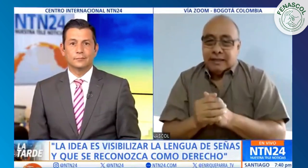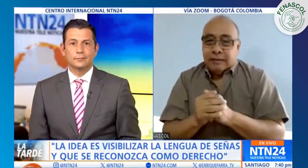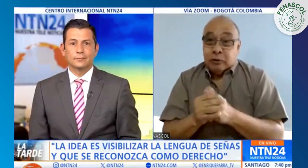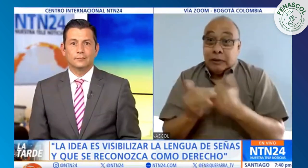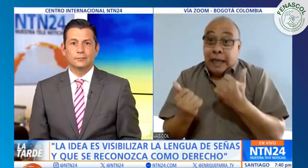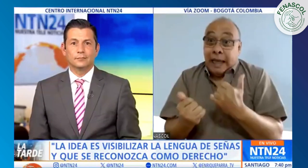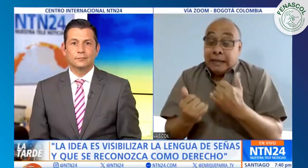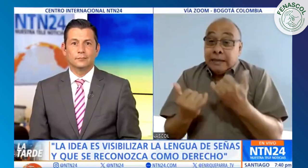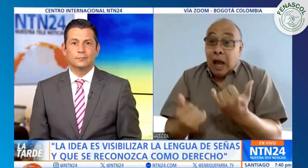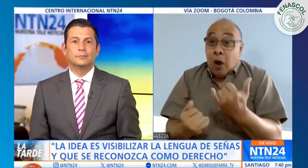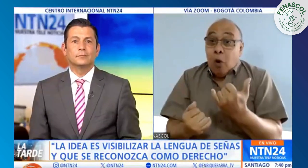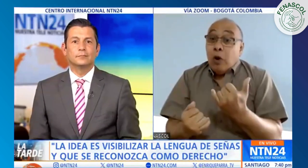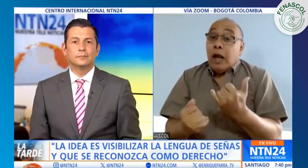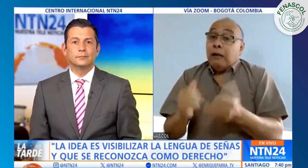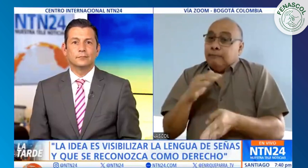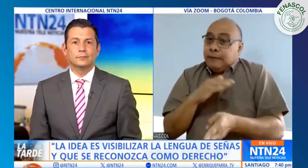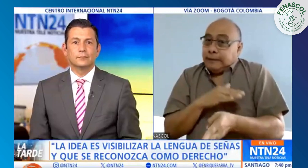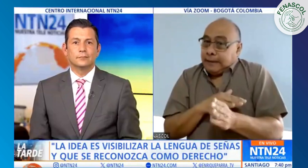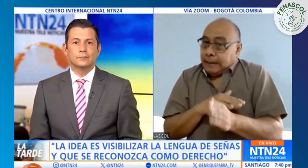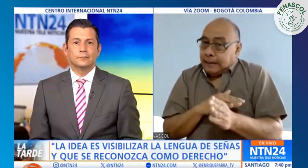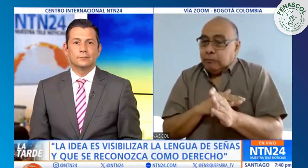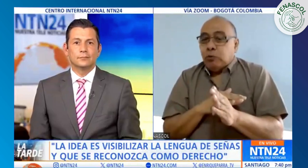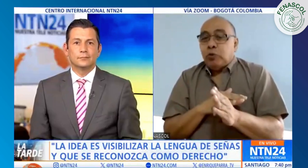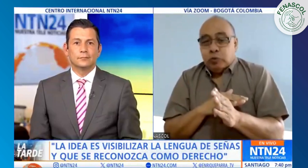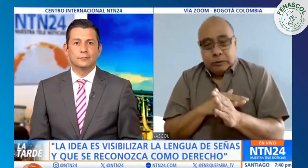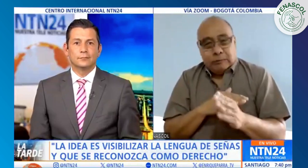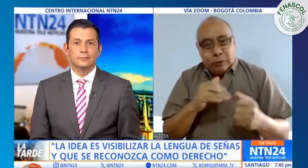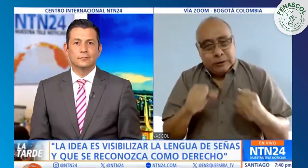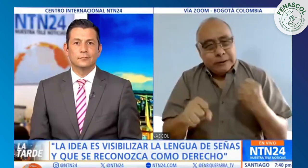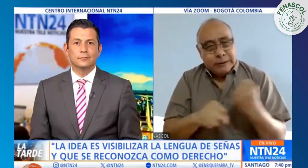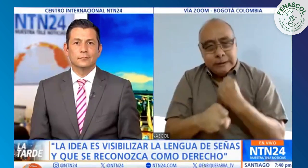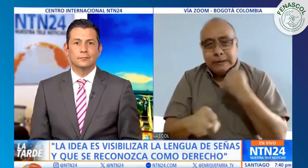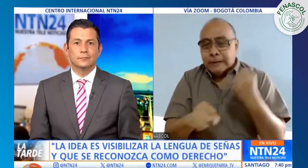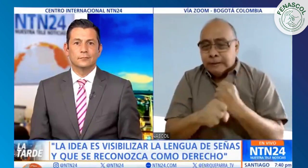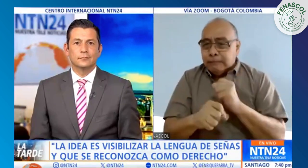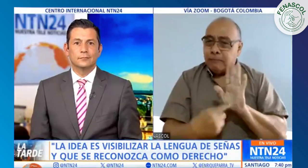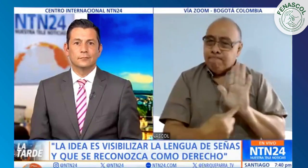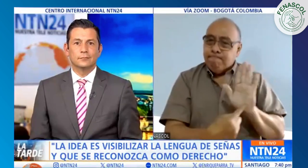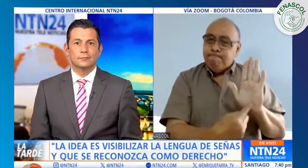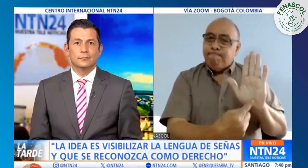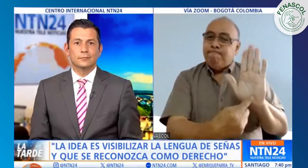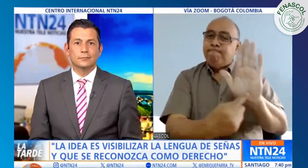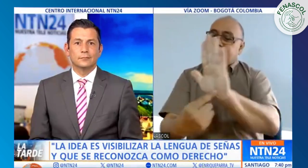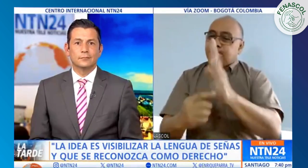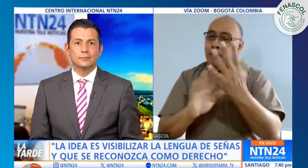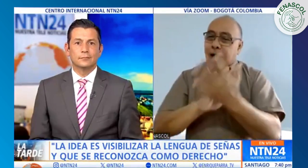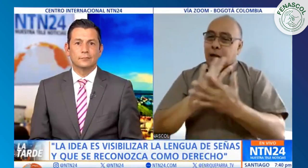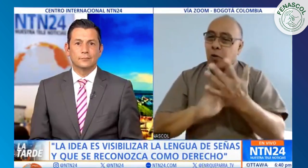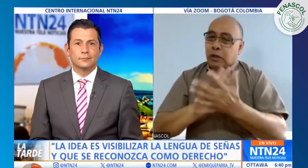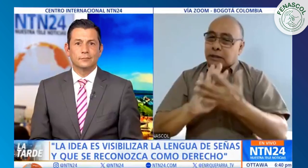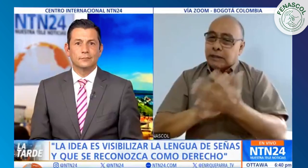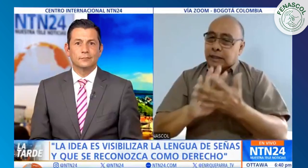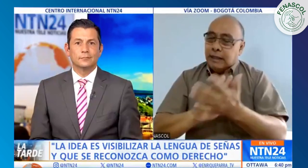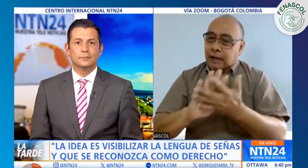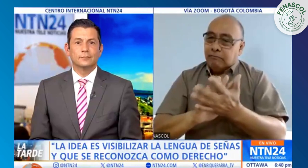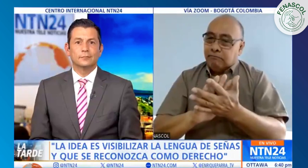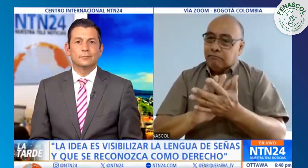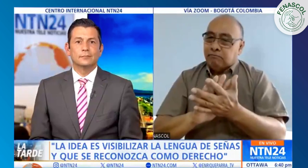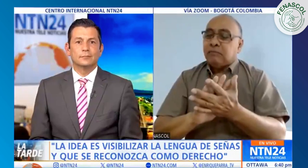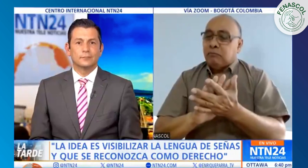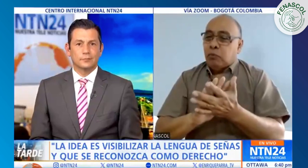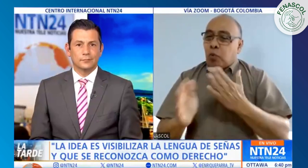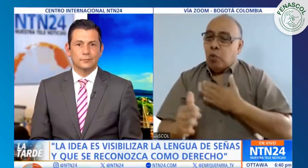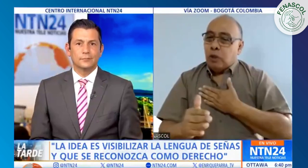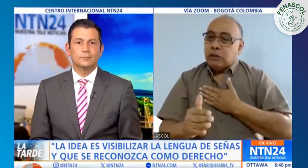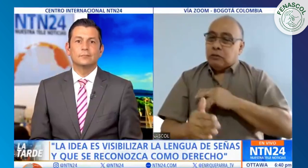trabajo y usar nuestra lengua en diferentes ámbitos. Nosotros seguimos trabajando por visibilizar la lengua